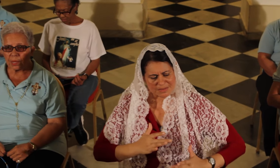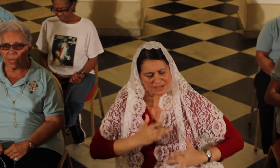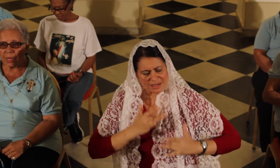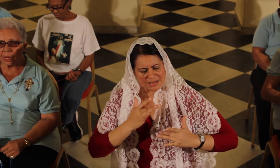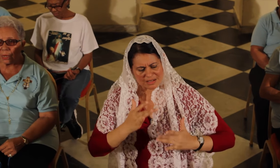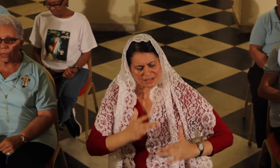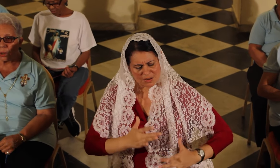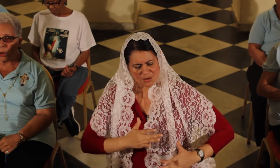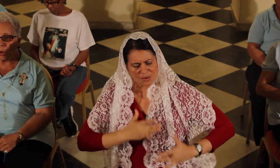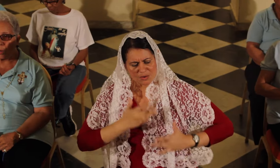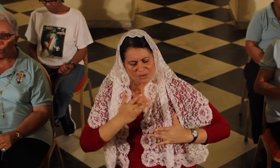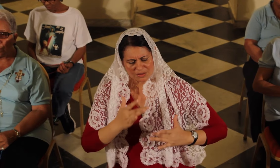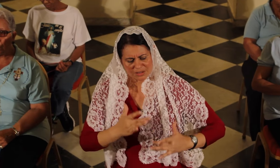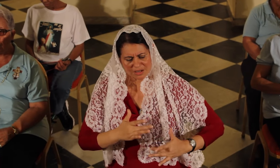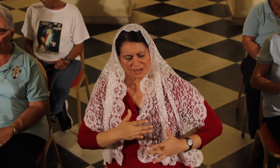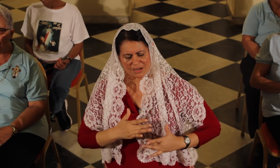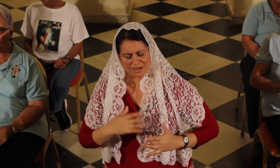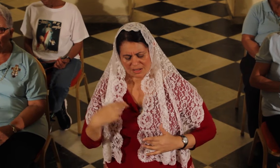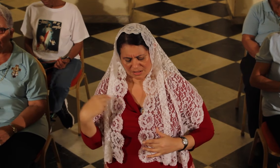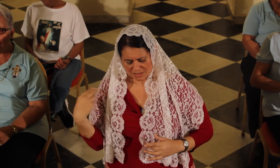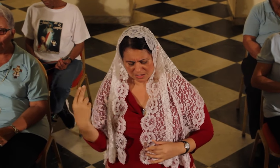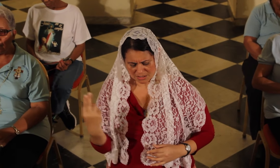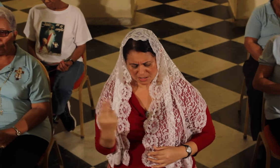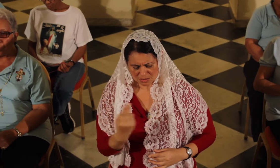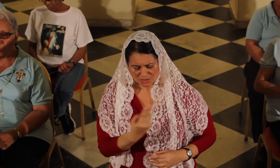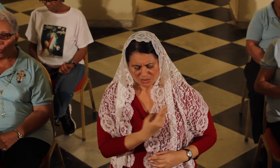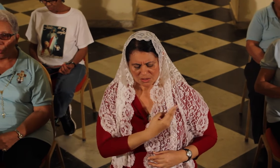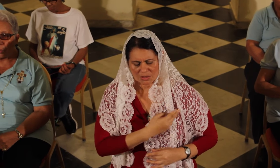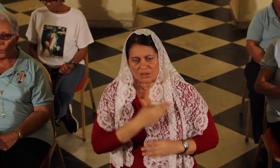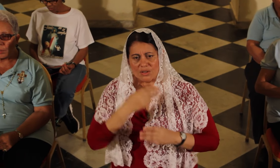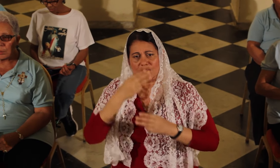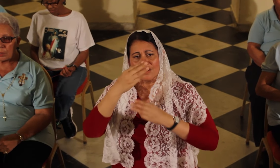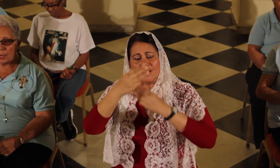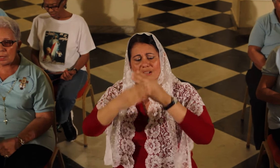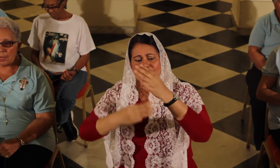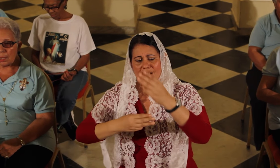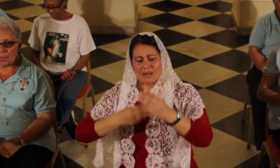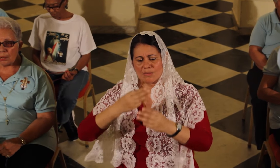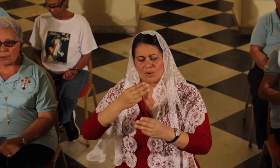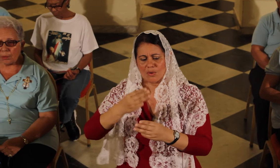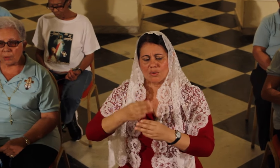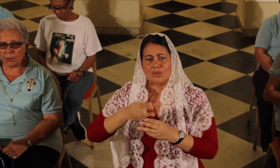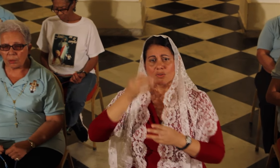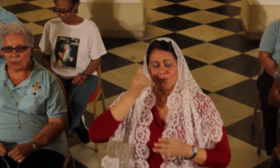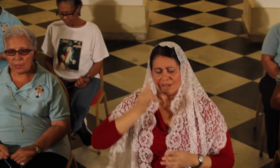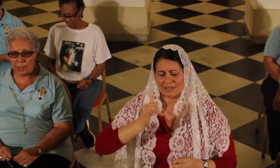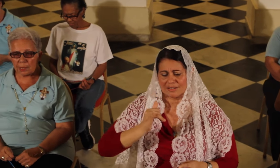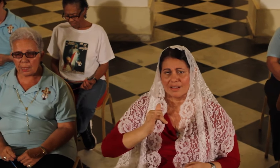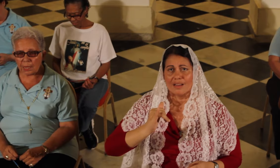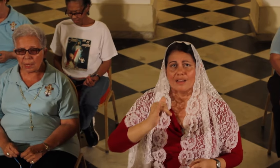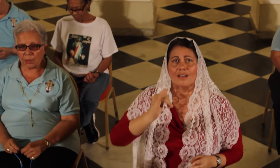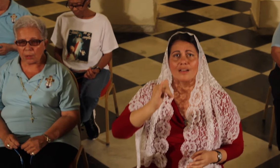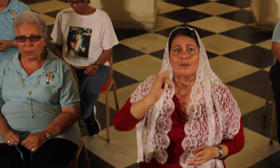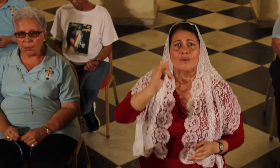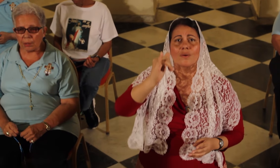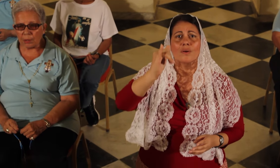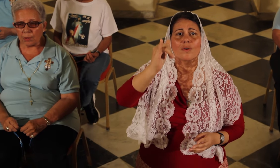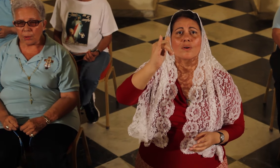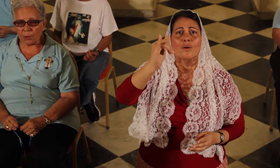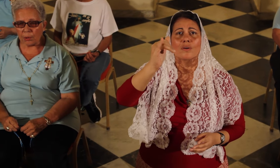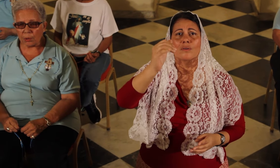misericordia de nosotros y del mundo entero.